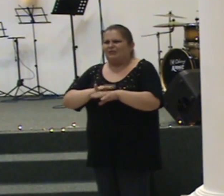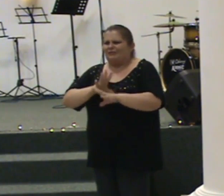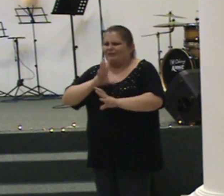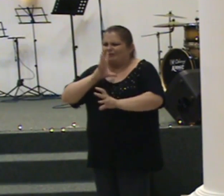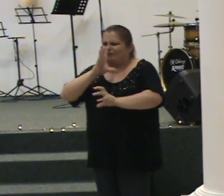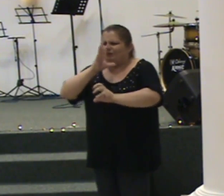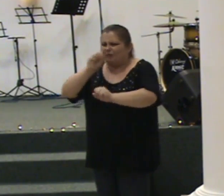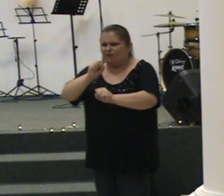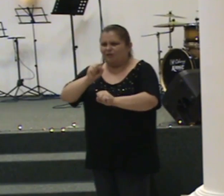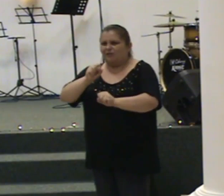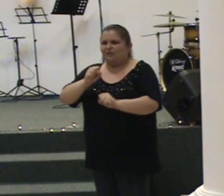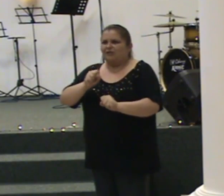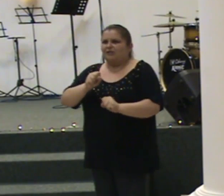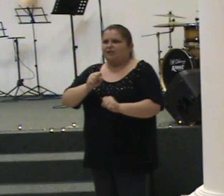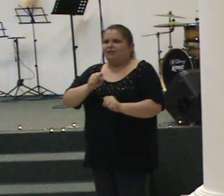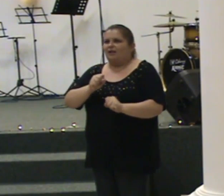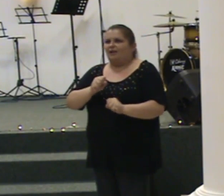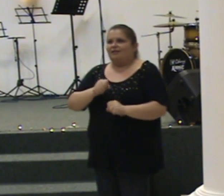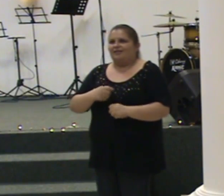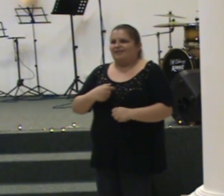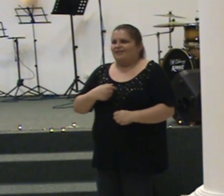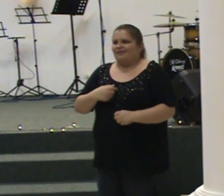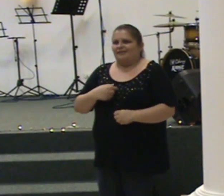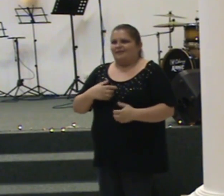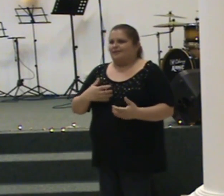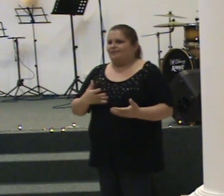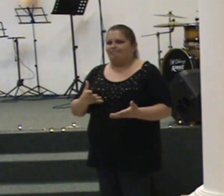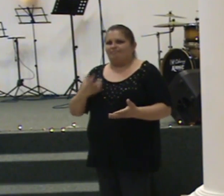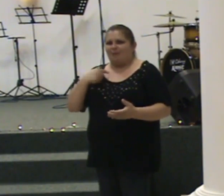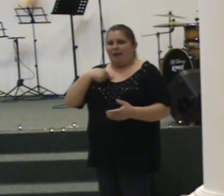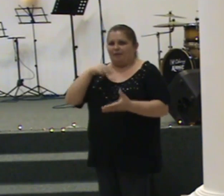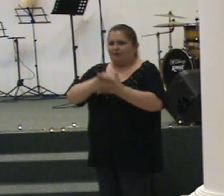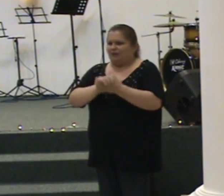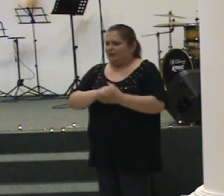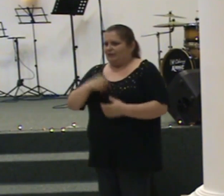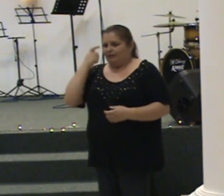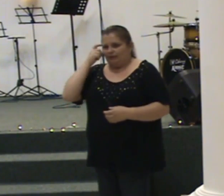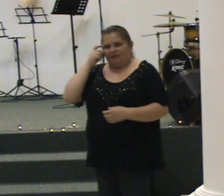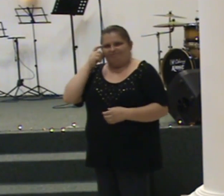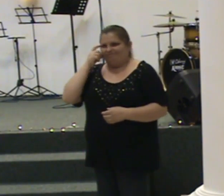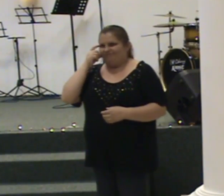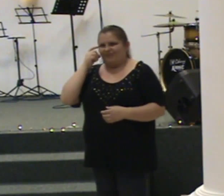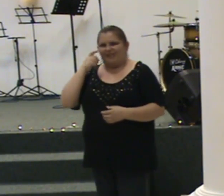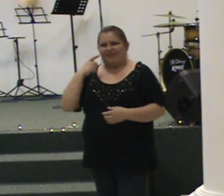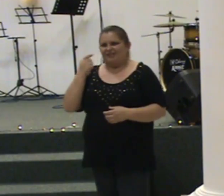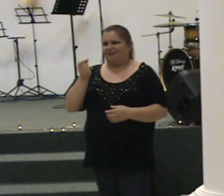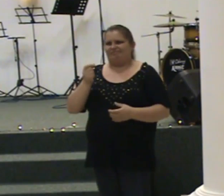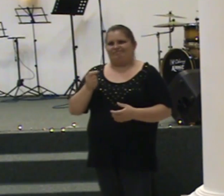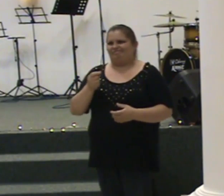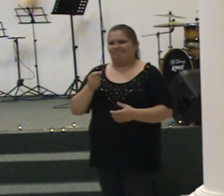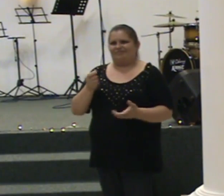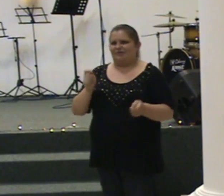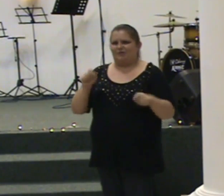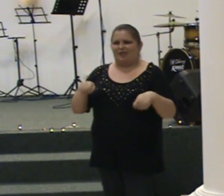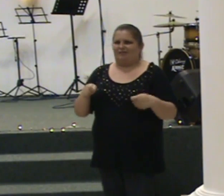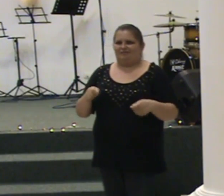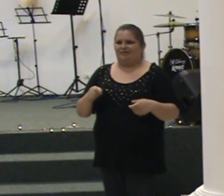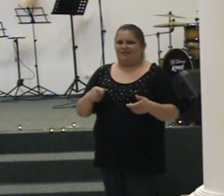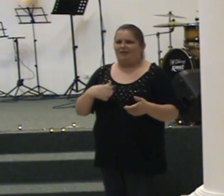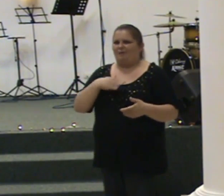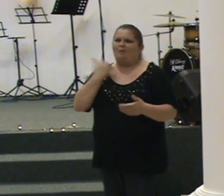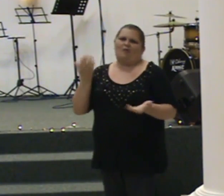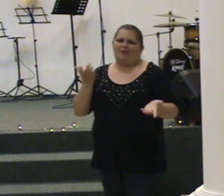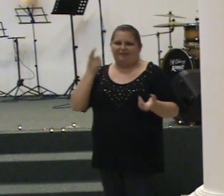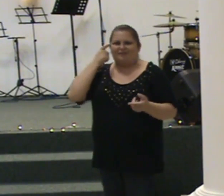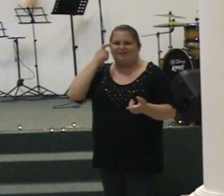que todos achavam que não tinha mais, que a irmã Angélica não estaria mais conosco.